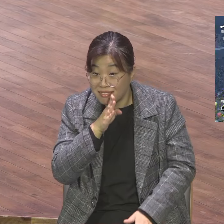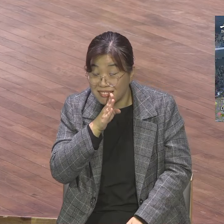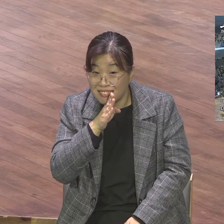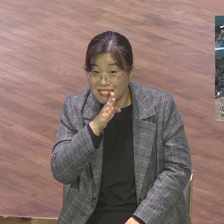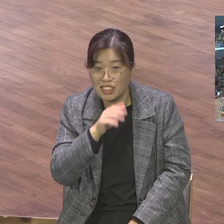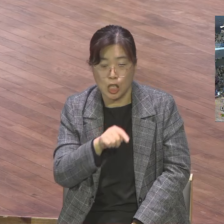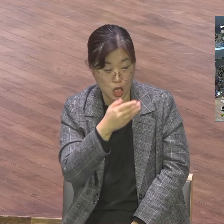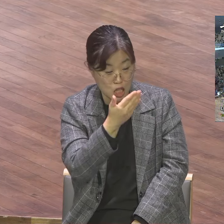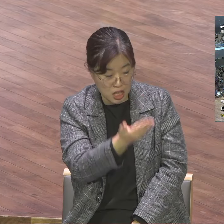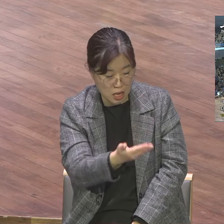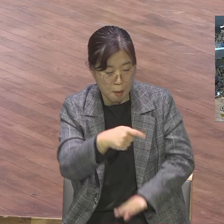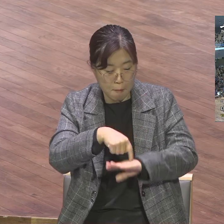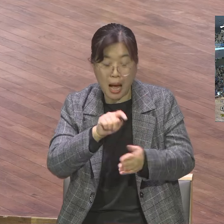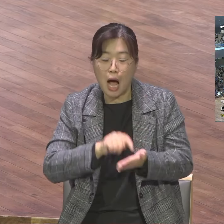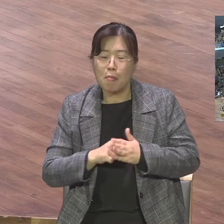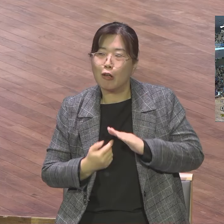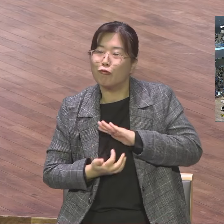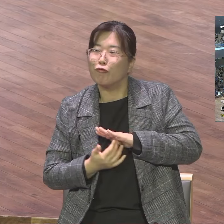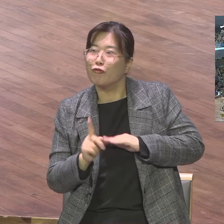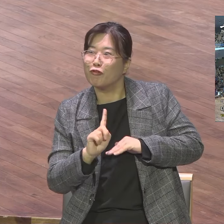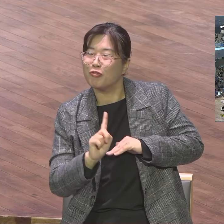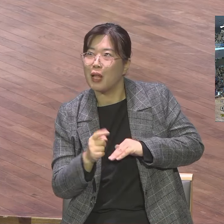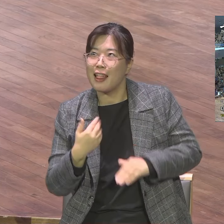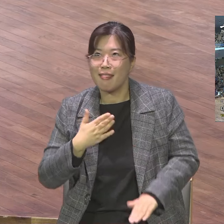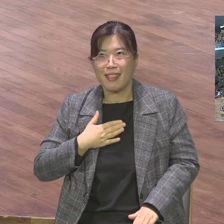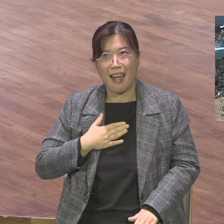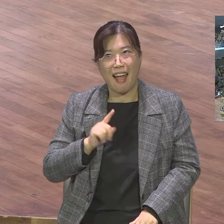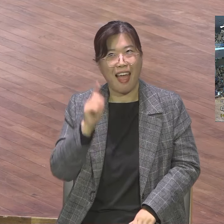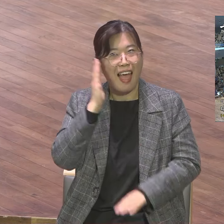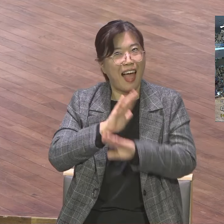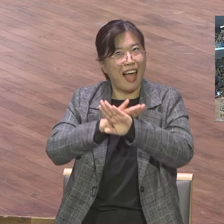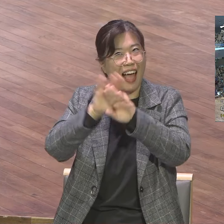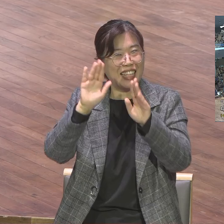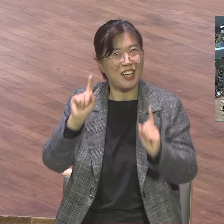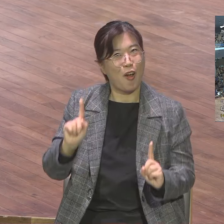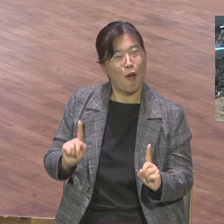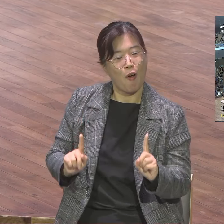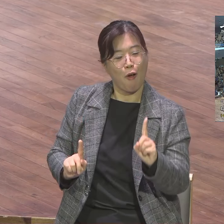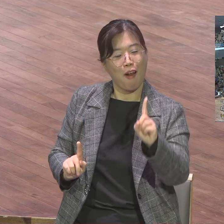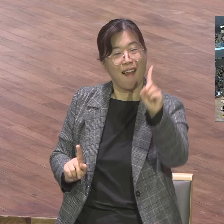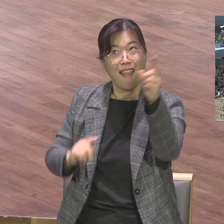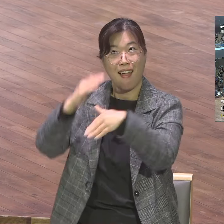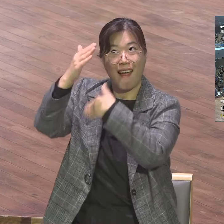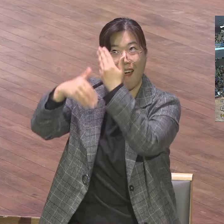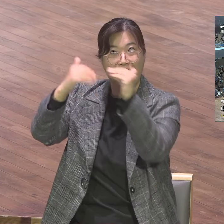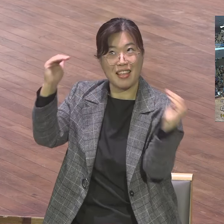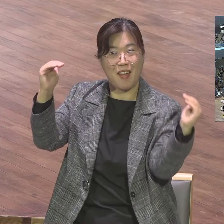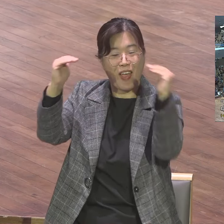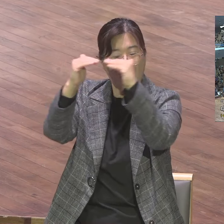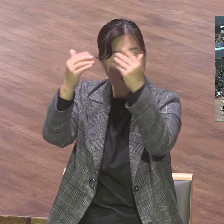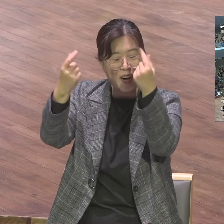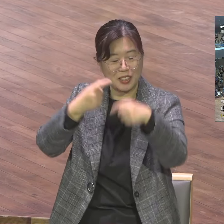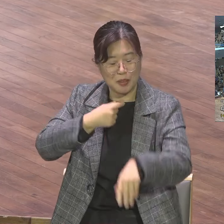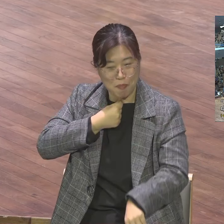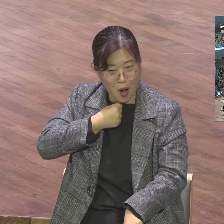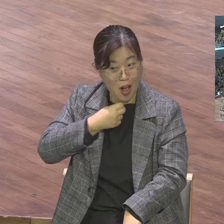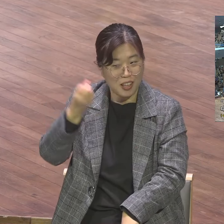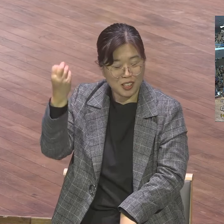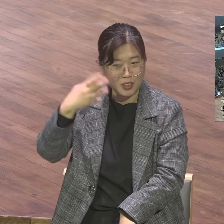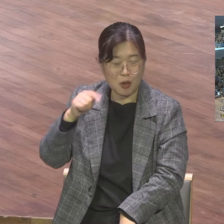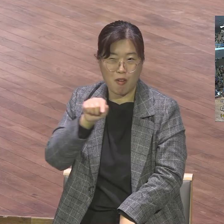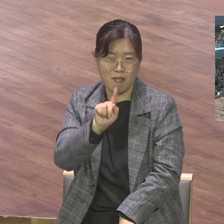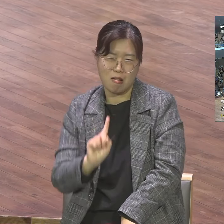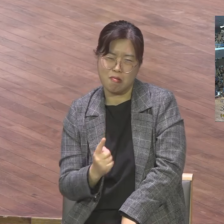내 마음에 이르기를 내가 하늘에 올라가 하나님의 무별 위에 내 자리를 높이리라. 내가 북극 지폐에